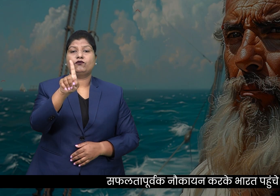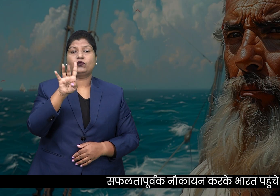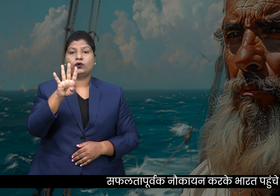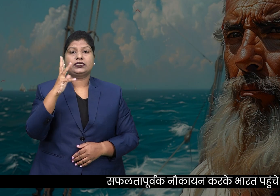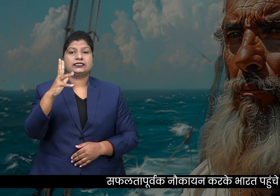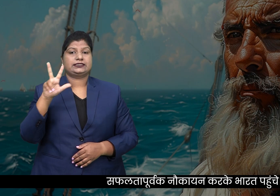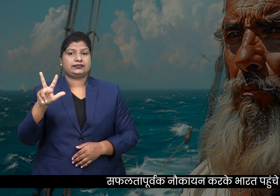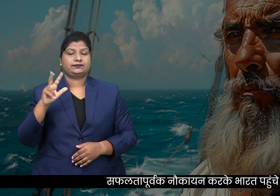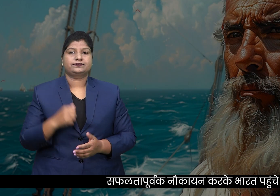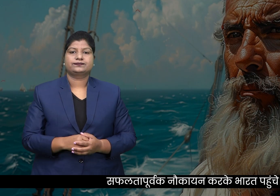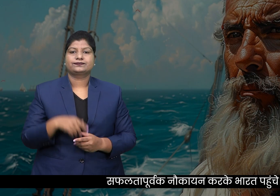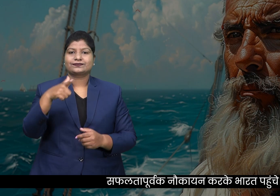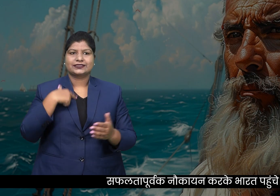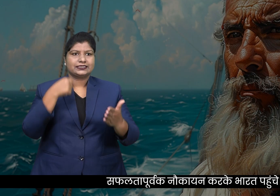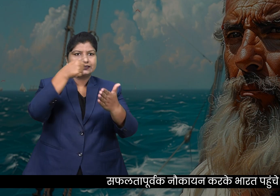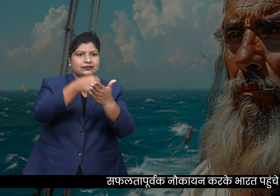पहुंचे।